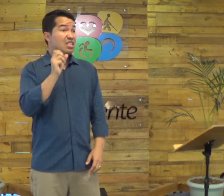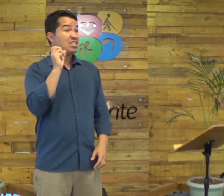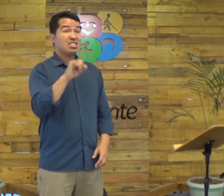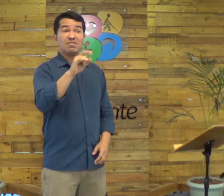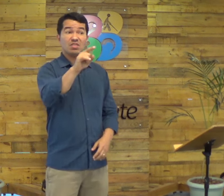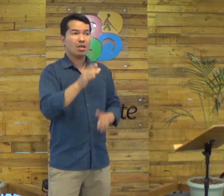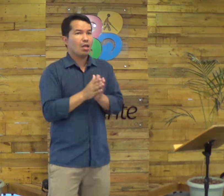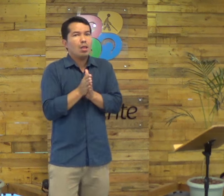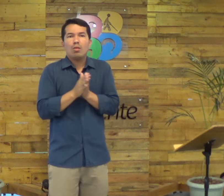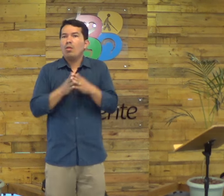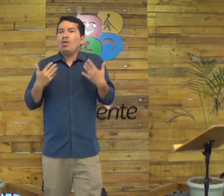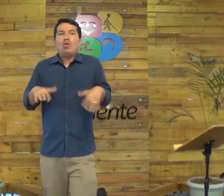mas eu não lembro,